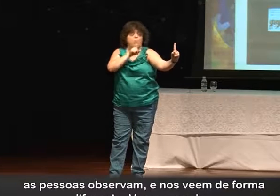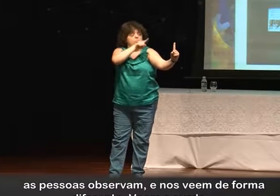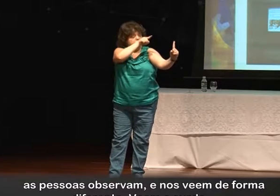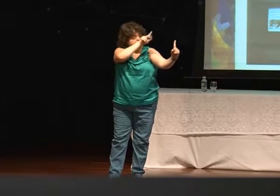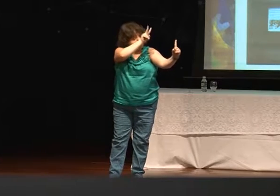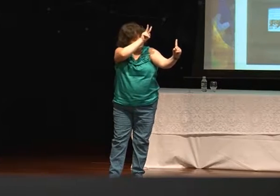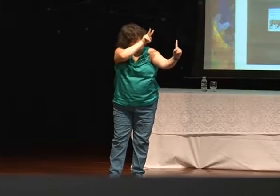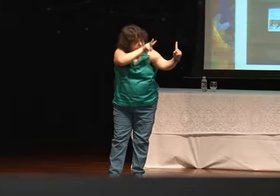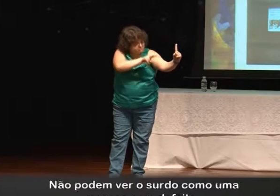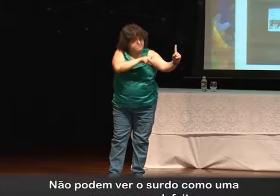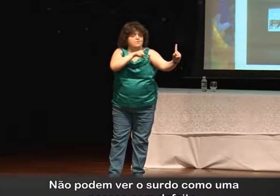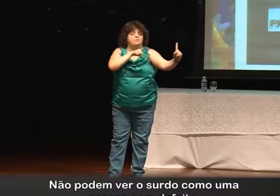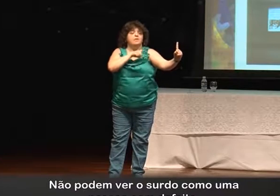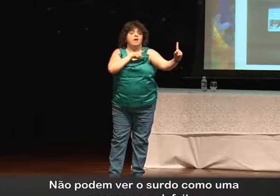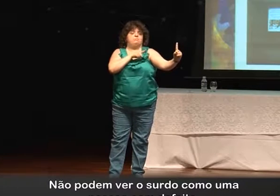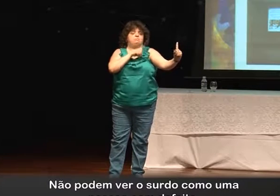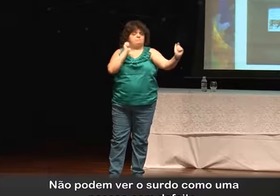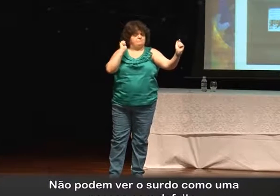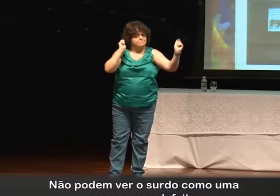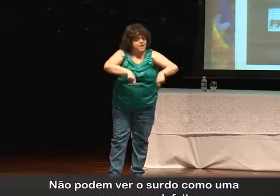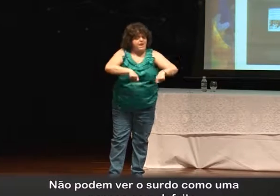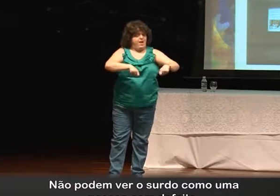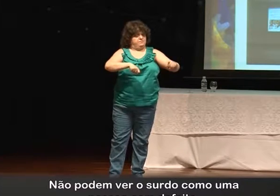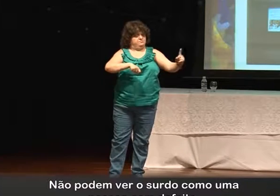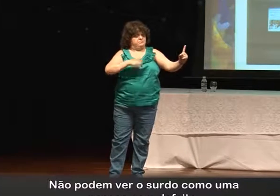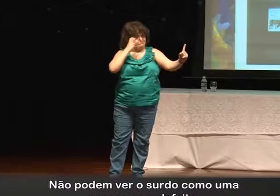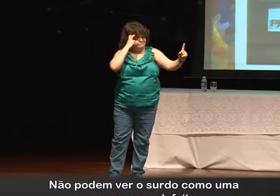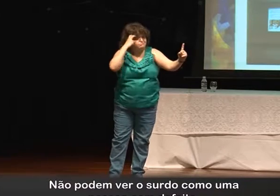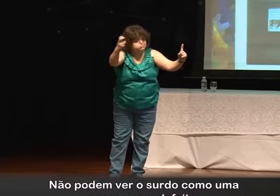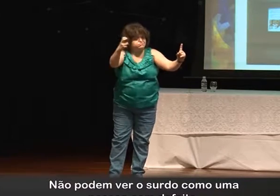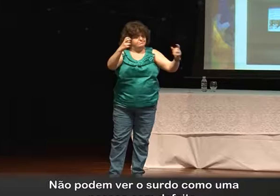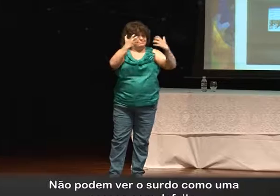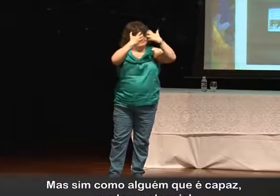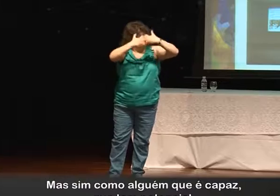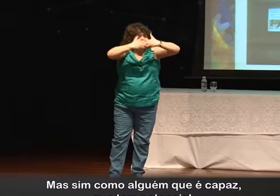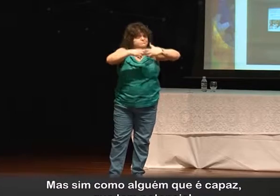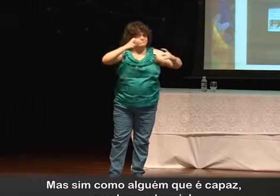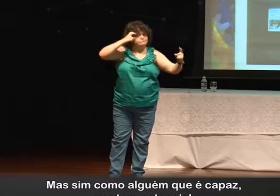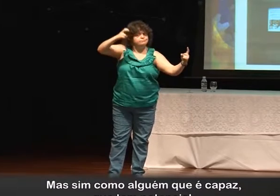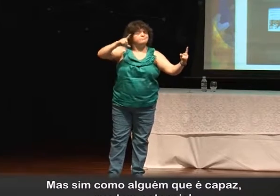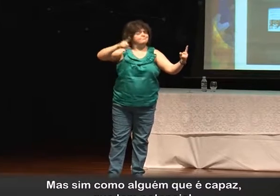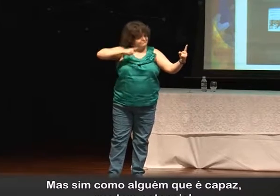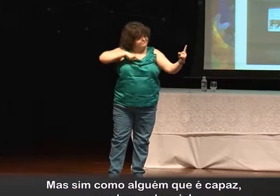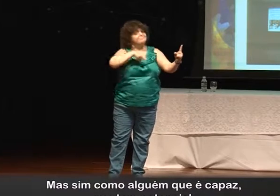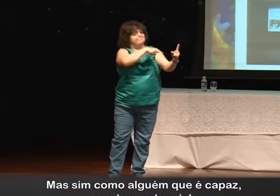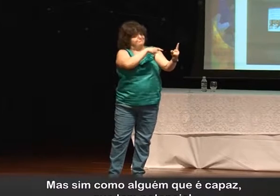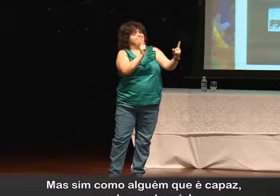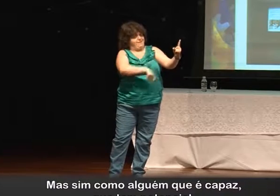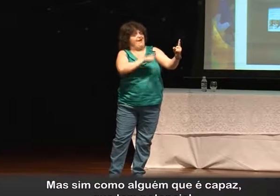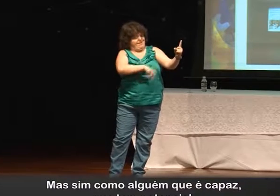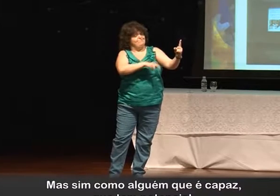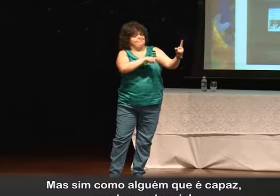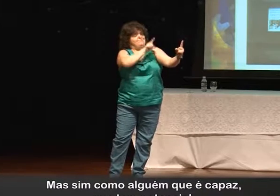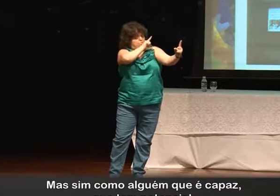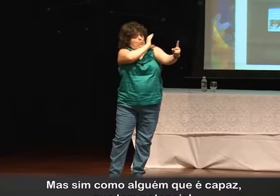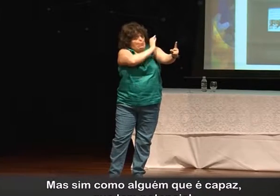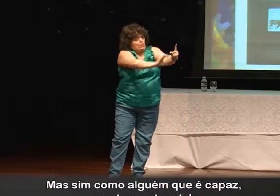surdo, não podem ver o surdo como uma pessoa com defeito, mas sim alguém que é capaz, que tem